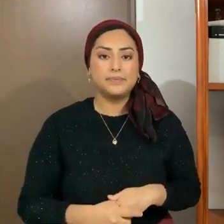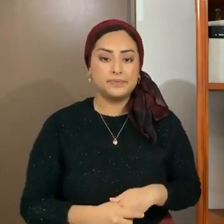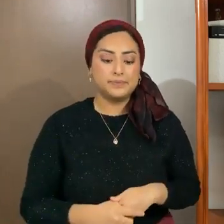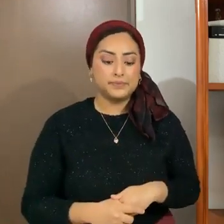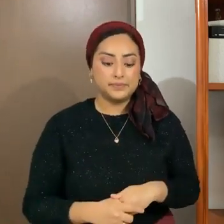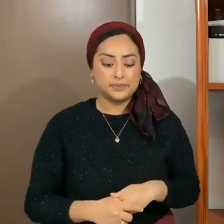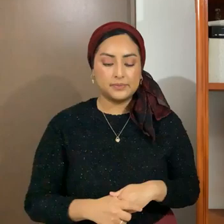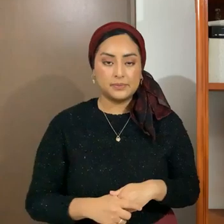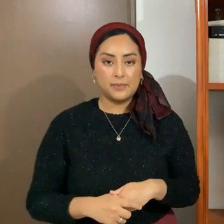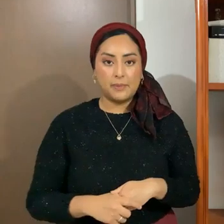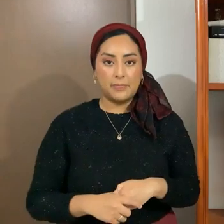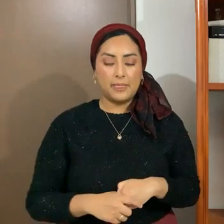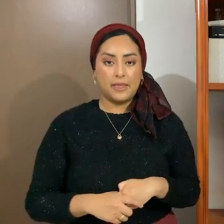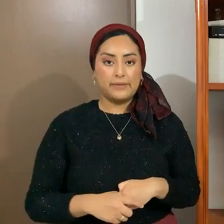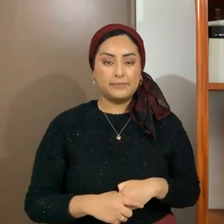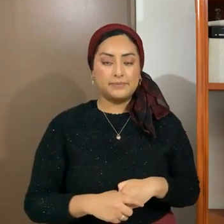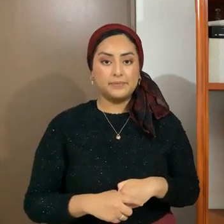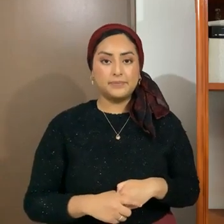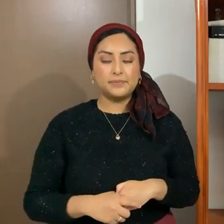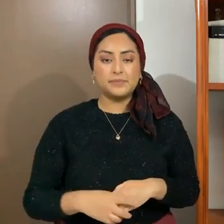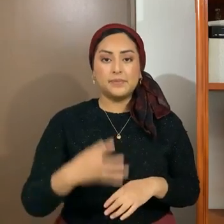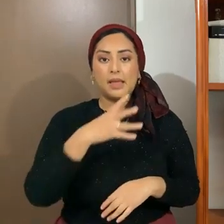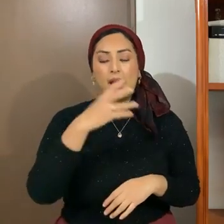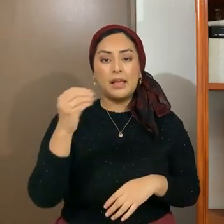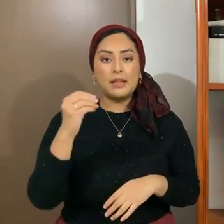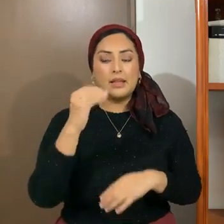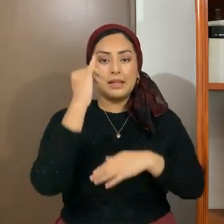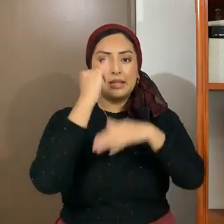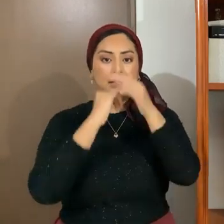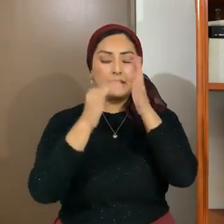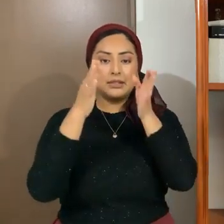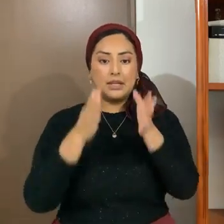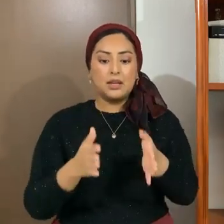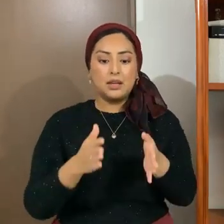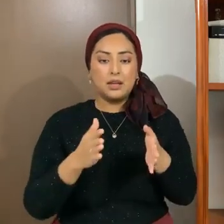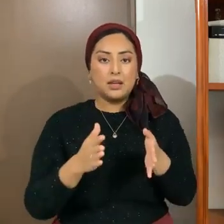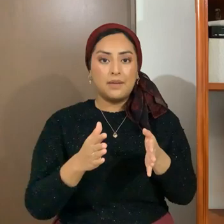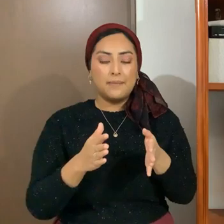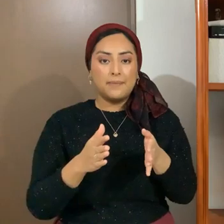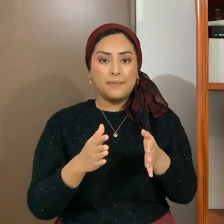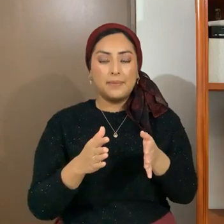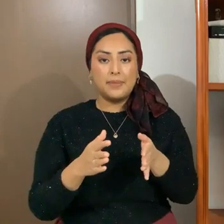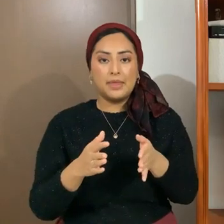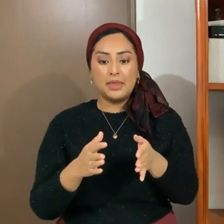27, verso 6 al capítulo 28, verso 13. Y Isaías